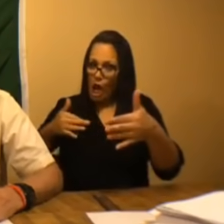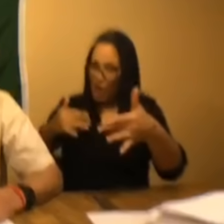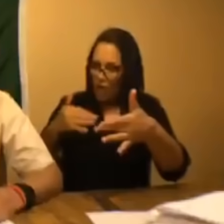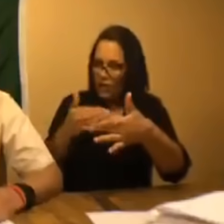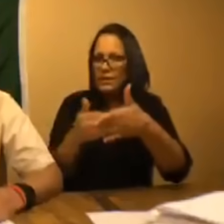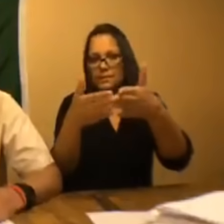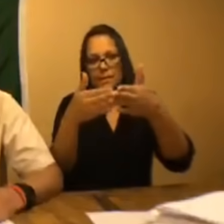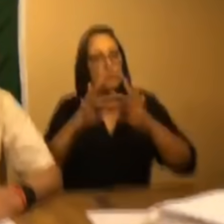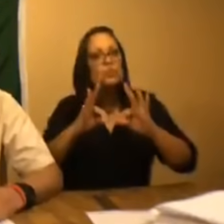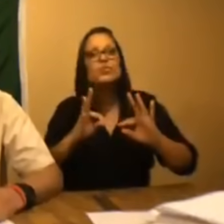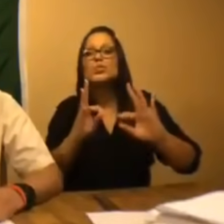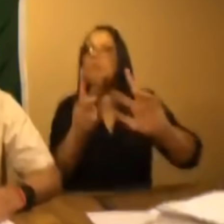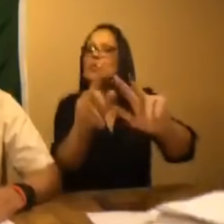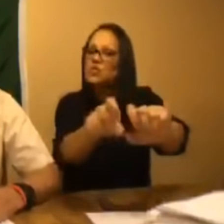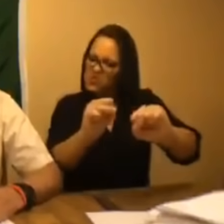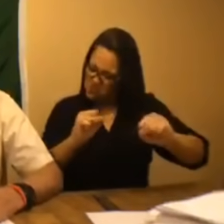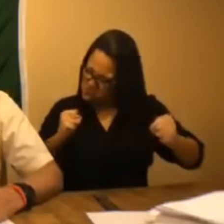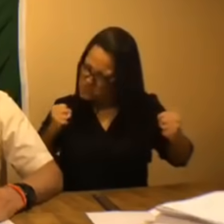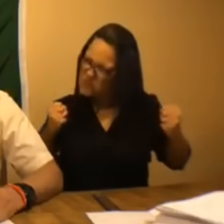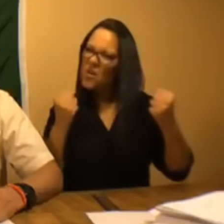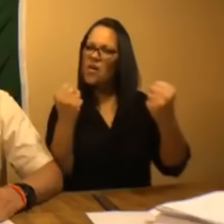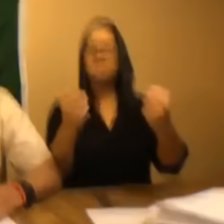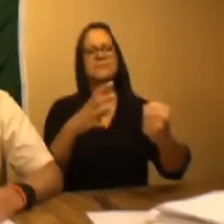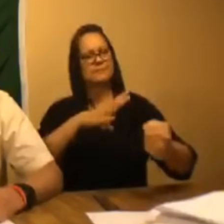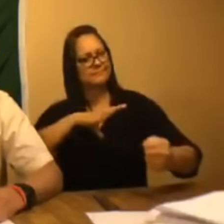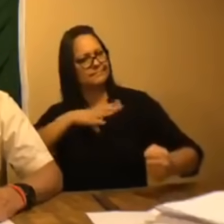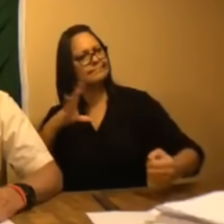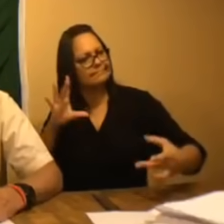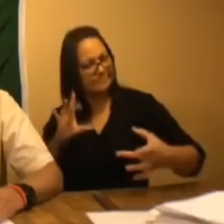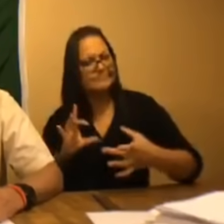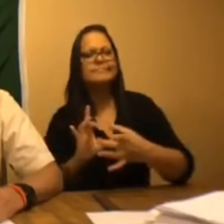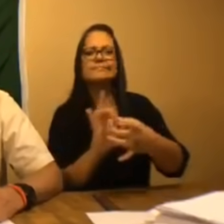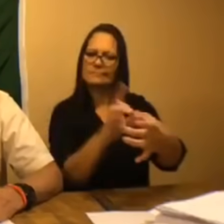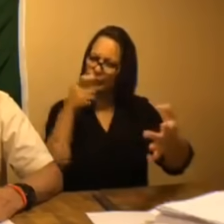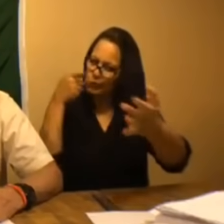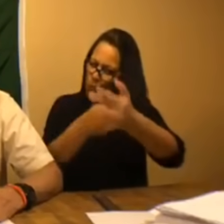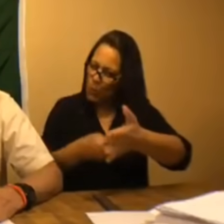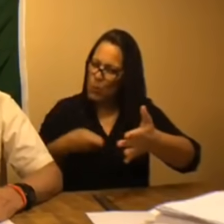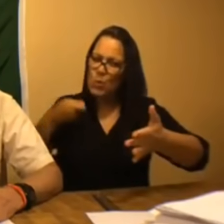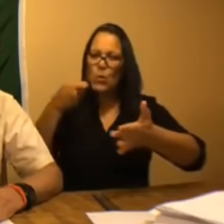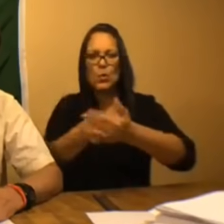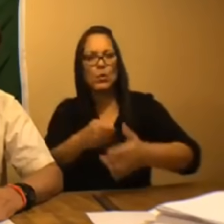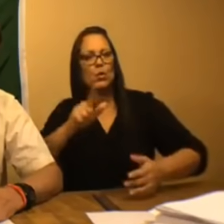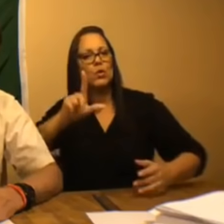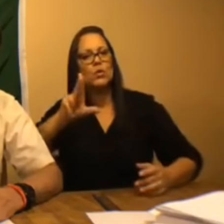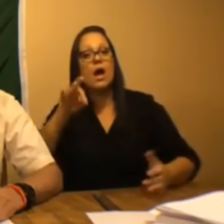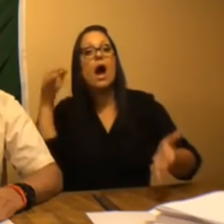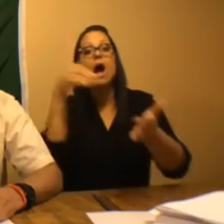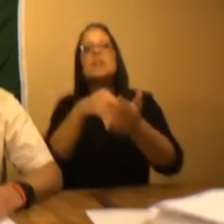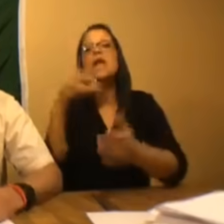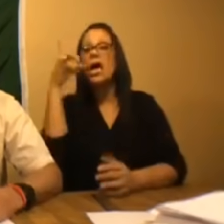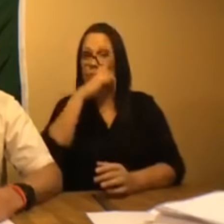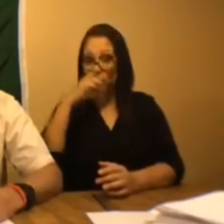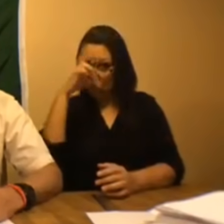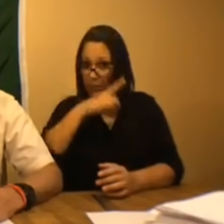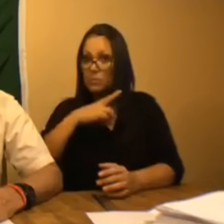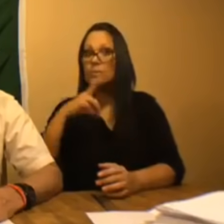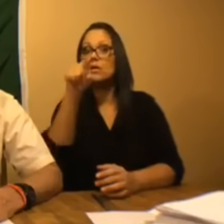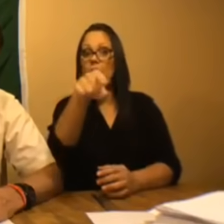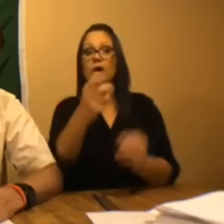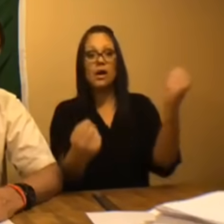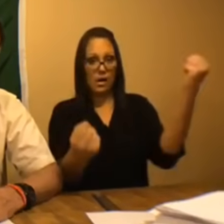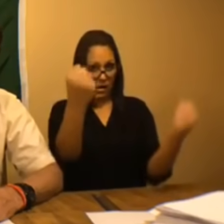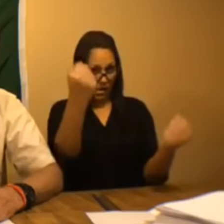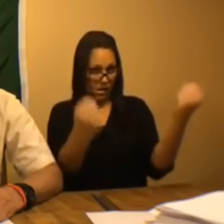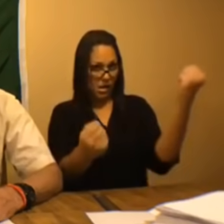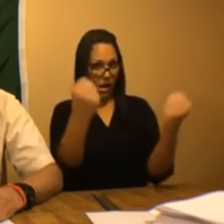Eu peço a todos vocês, raça, vontade, vamos em frente, vamos lutar. Até no domingo, quando for para a votação, tiver no seu